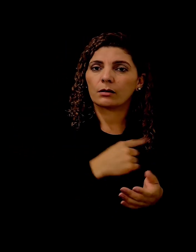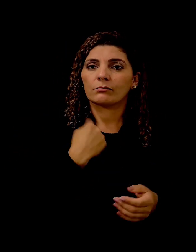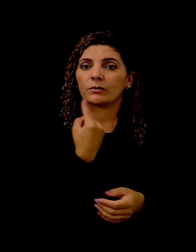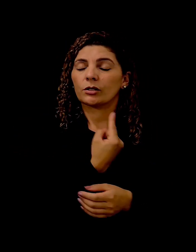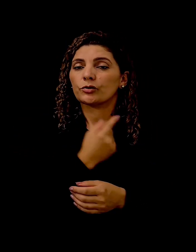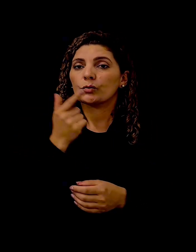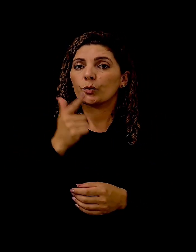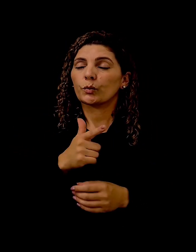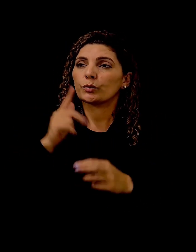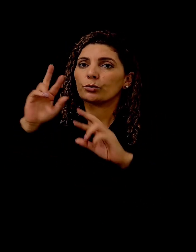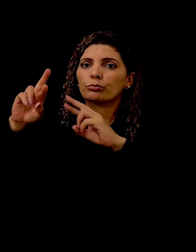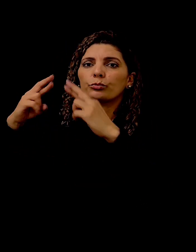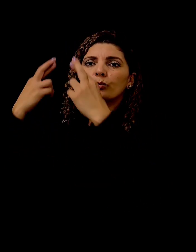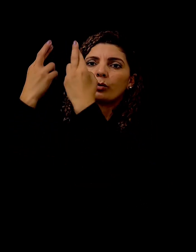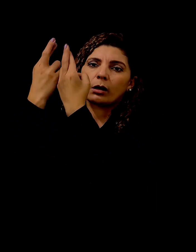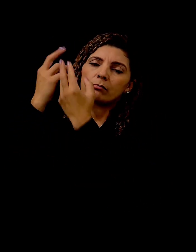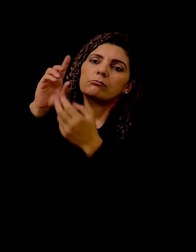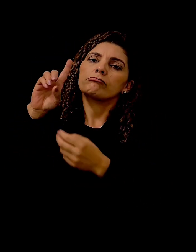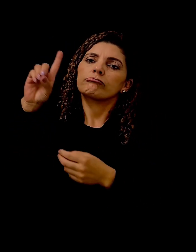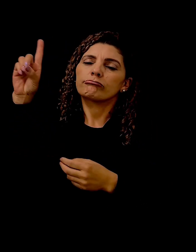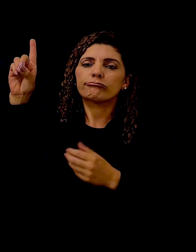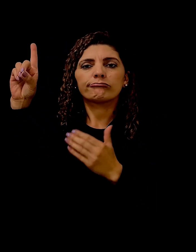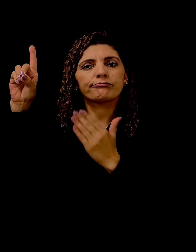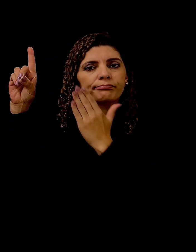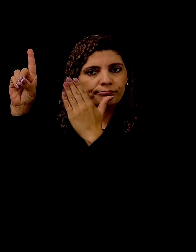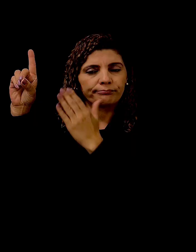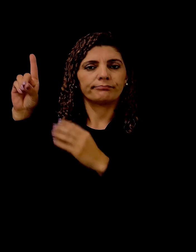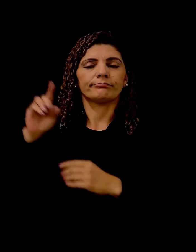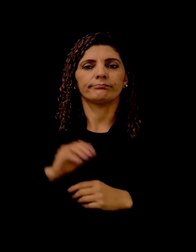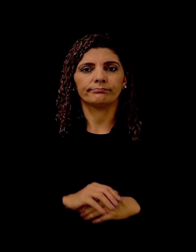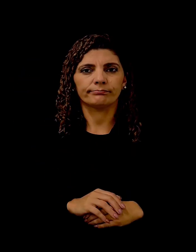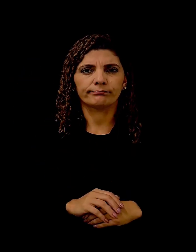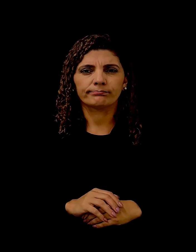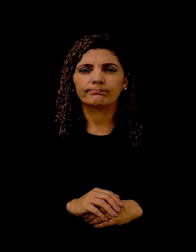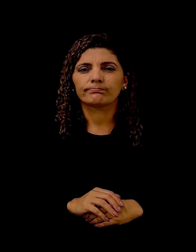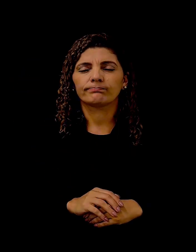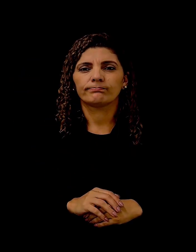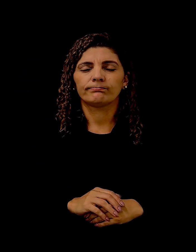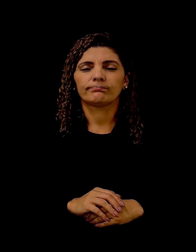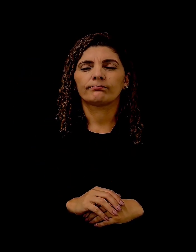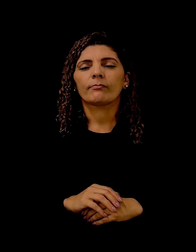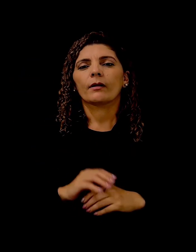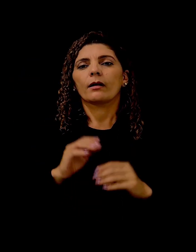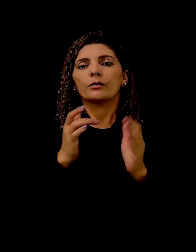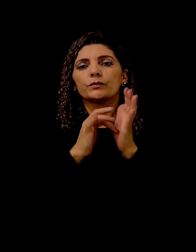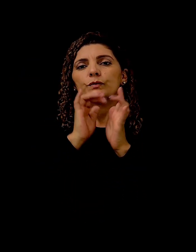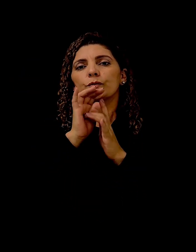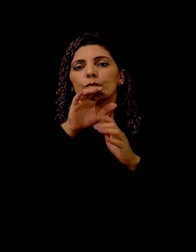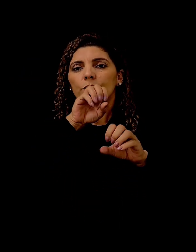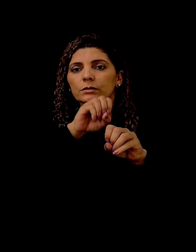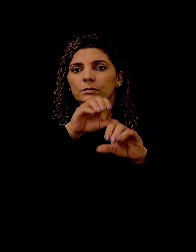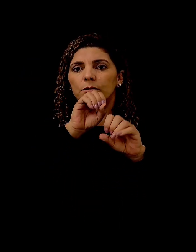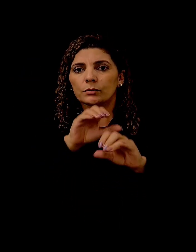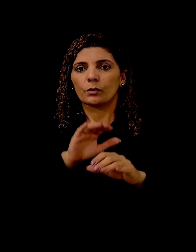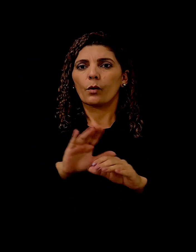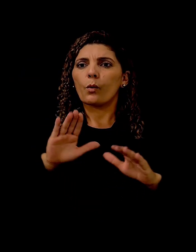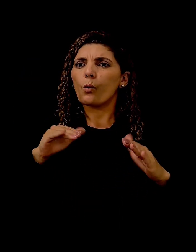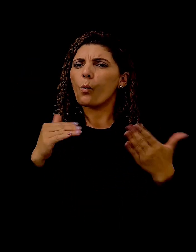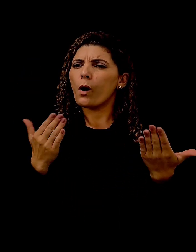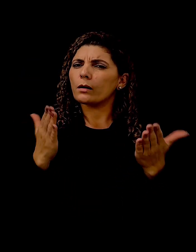inseridos dentro do reino de Deus. E aí ele diz, e quando orares,